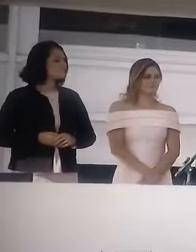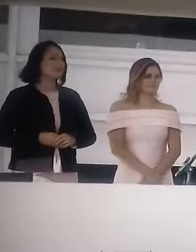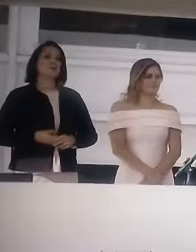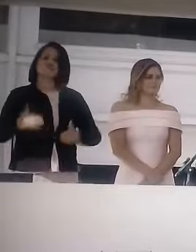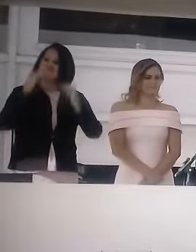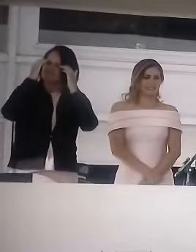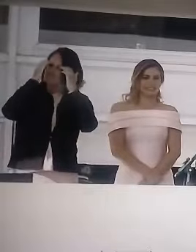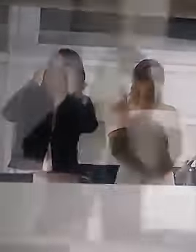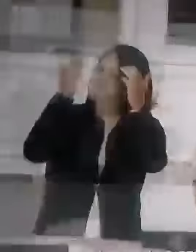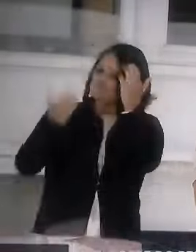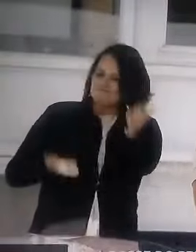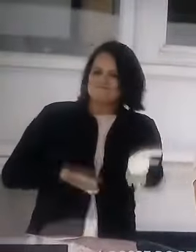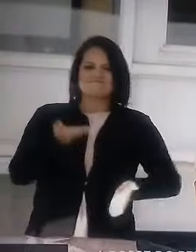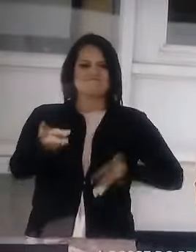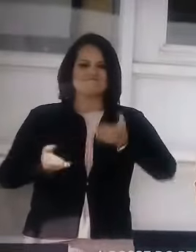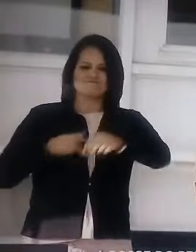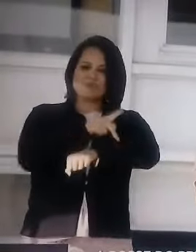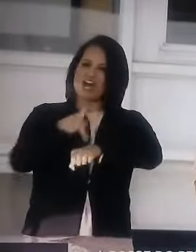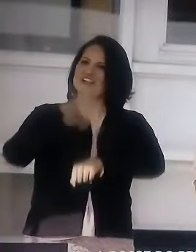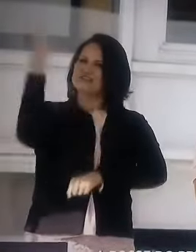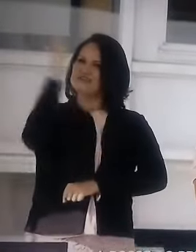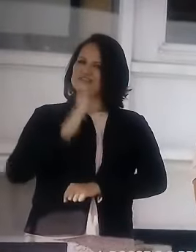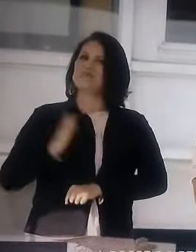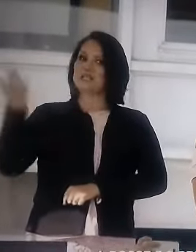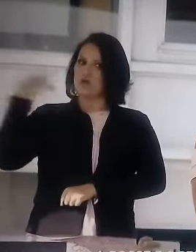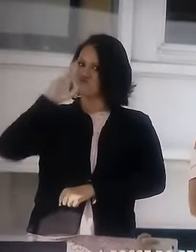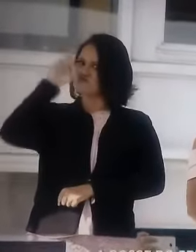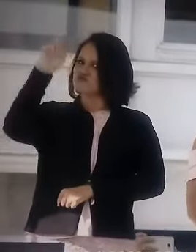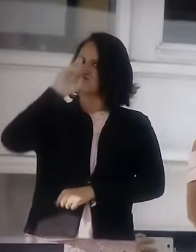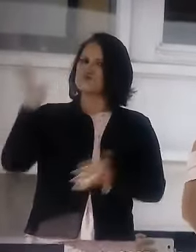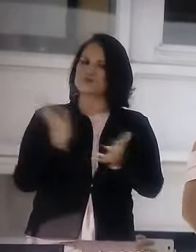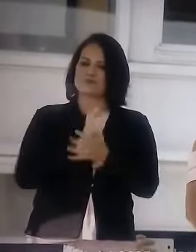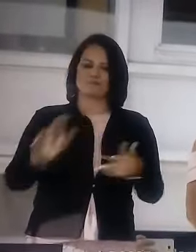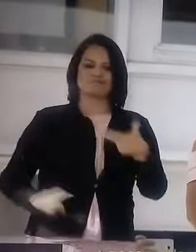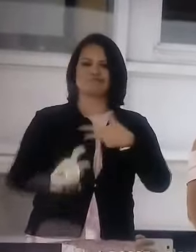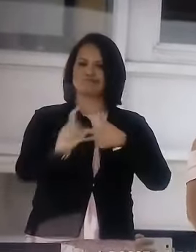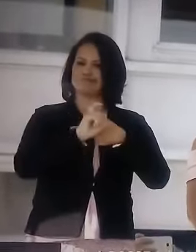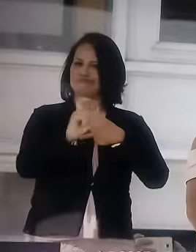Servir a pátria como chefe do executivo.